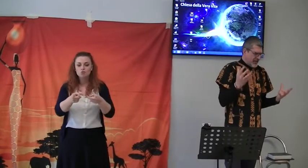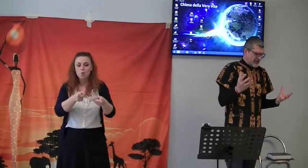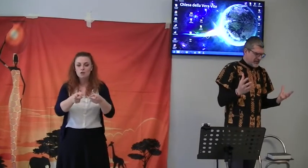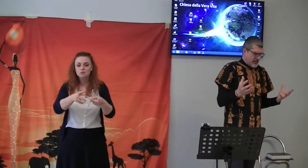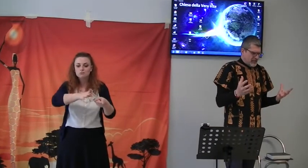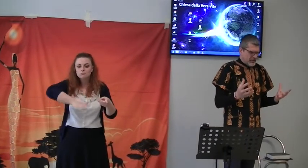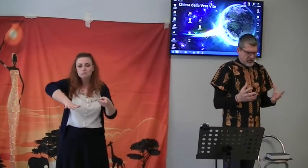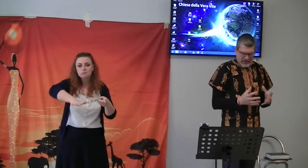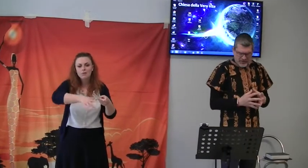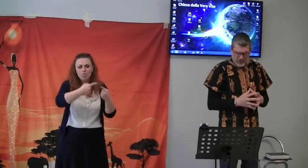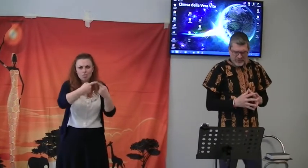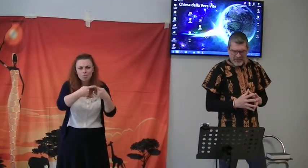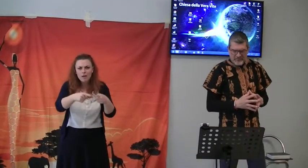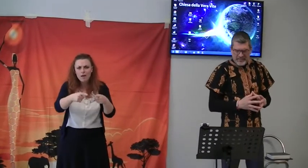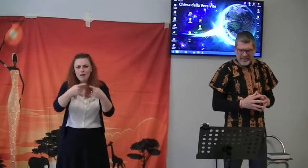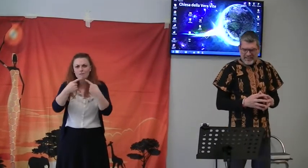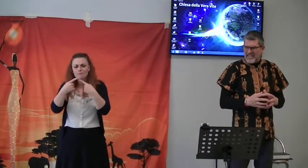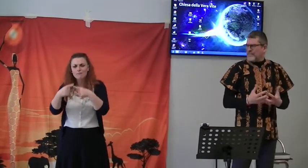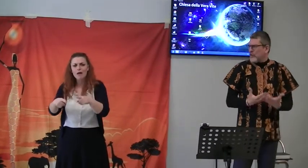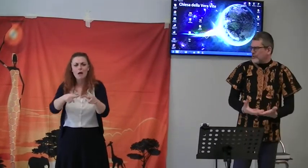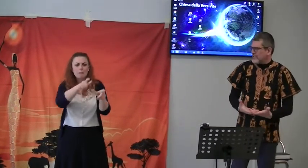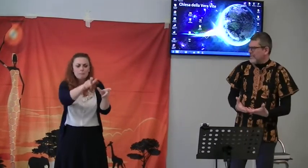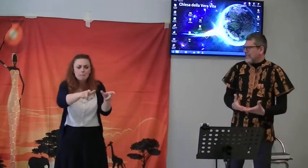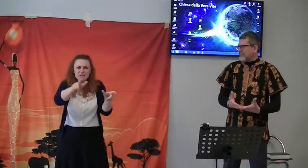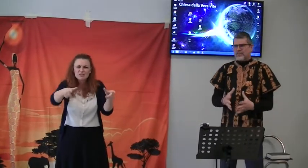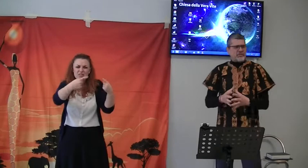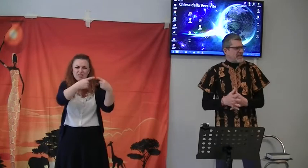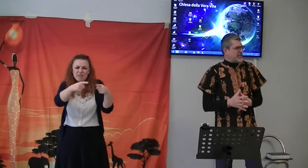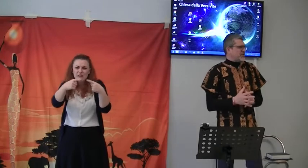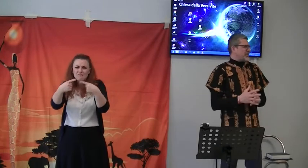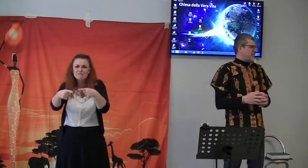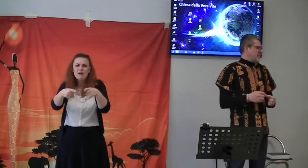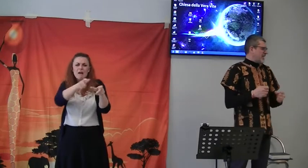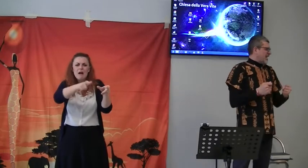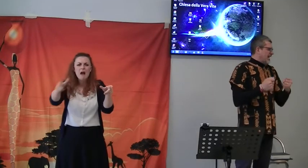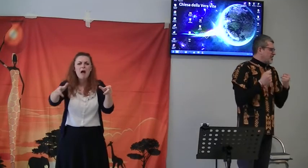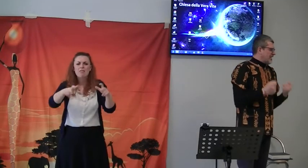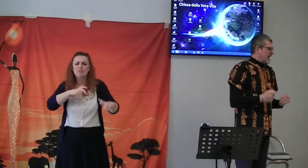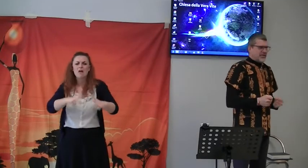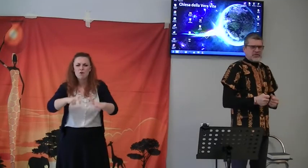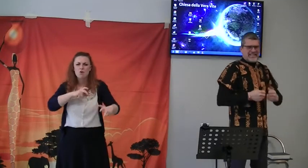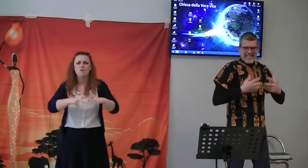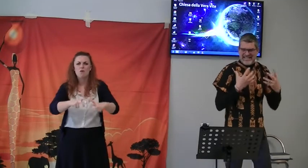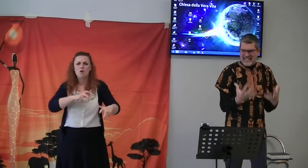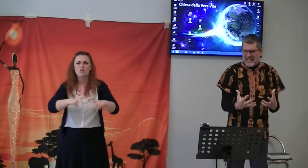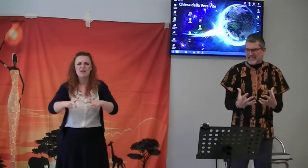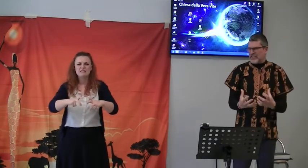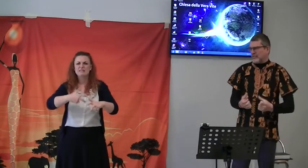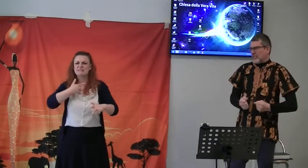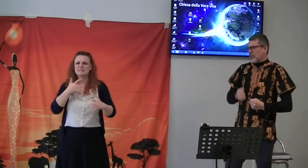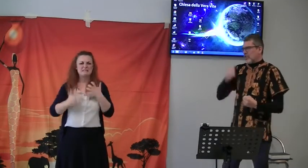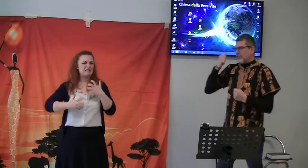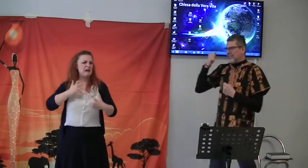un po' diverse, persone che sono sempre nervose, persone che sono sempre agitate, sono